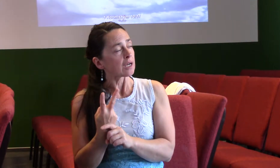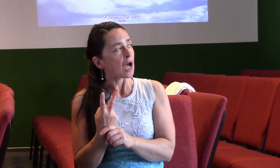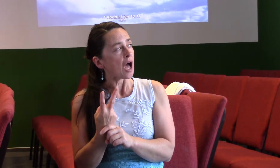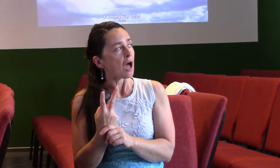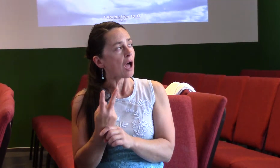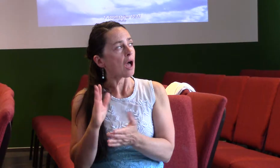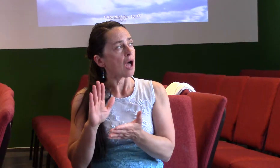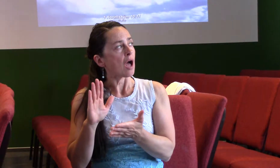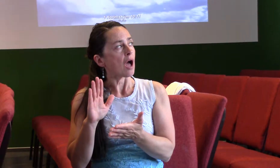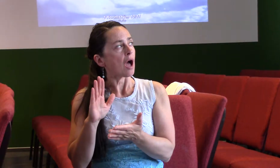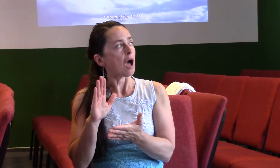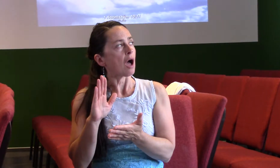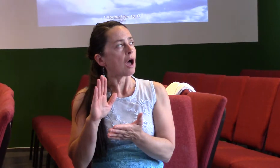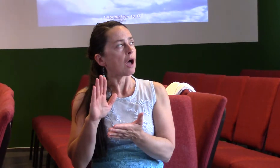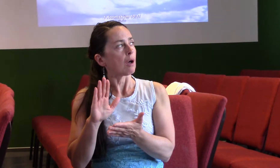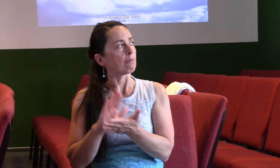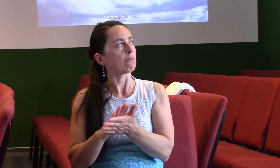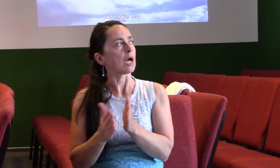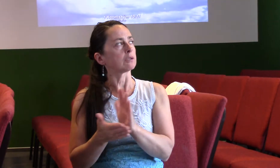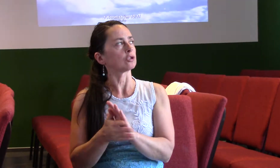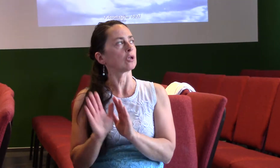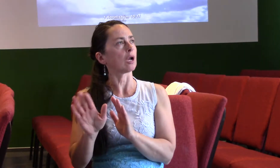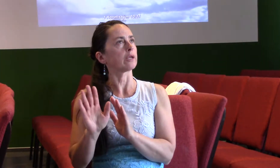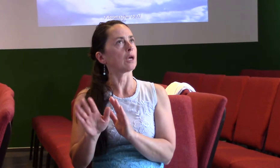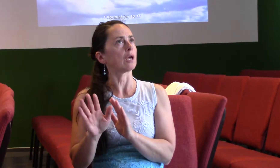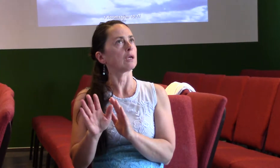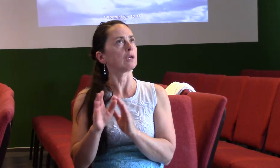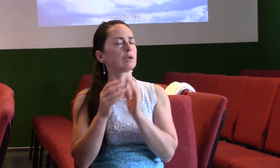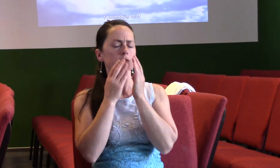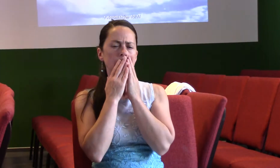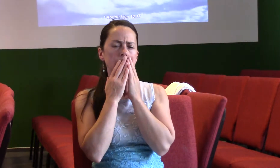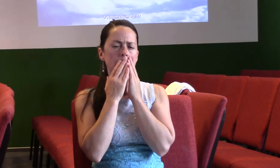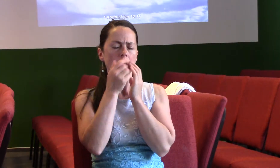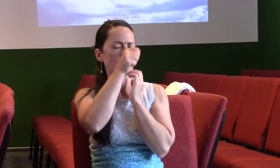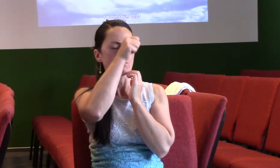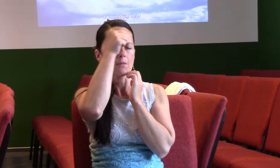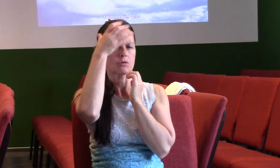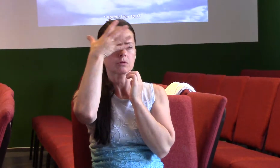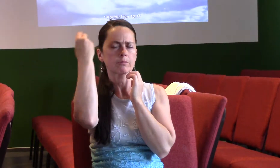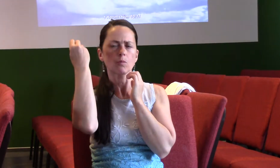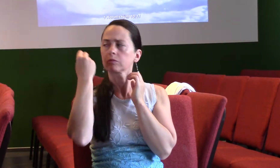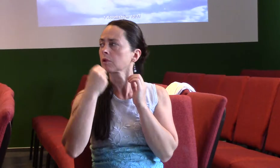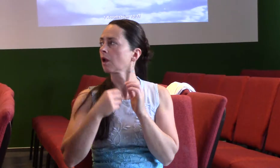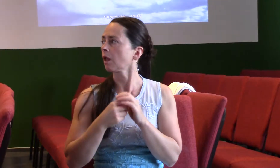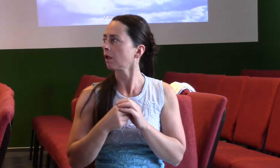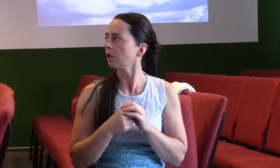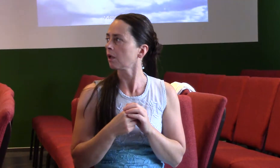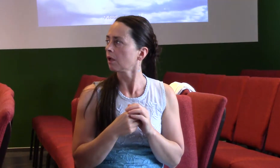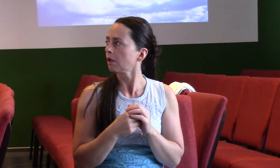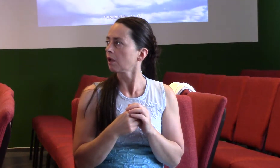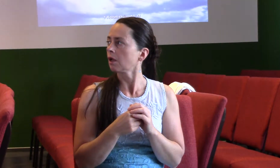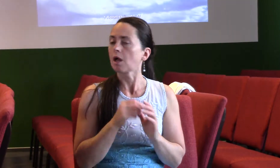tadinku, já si žádám očkodnění. A děablovi říct, podívej se, ukradl jsi šest